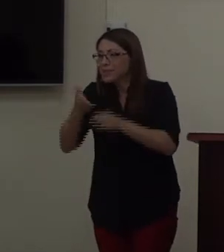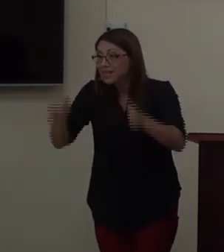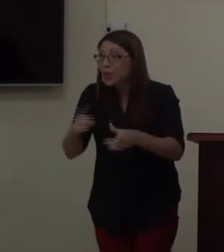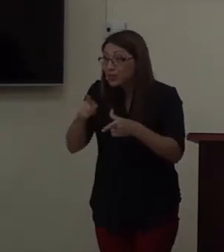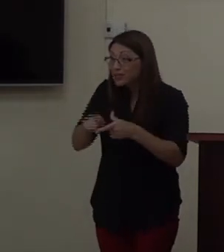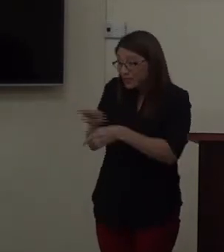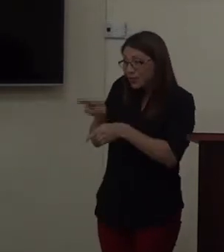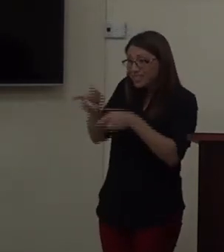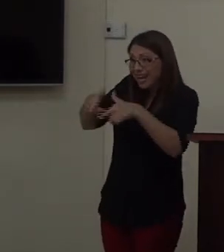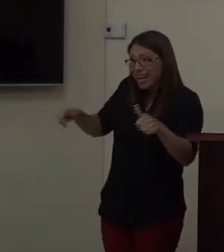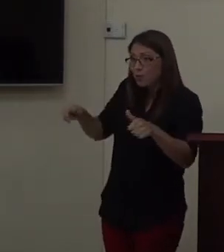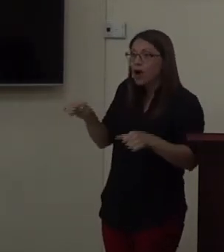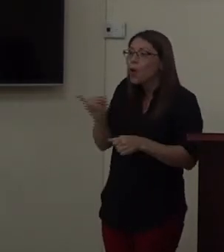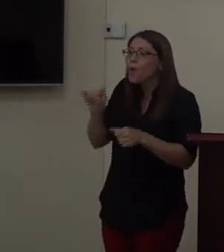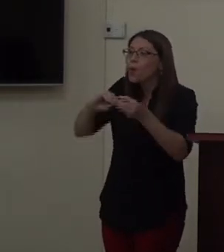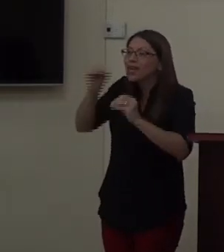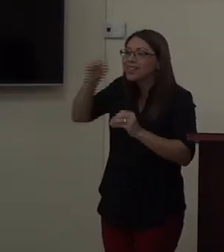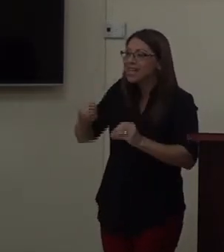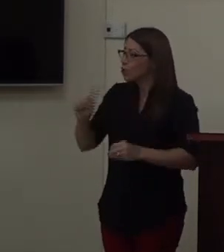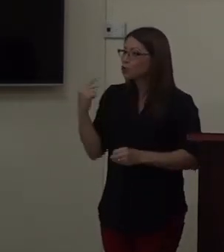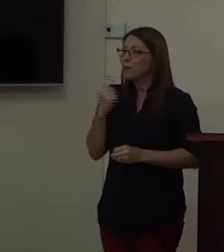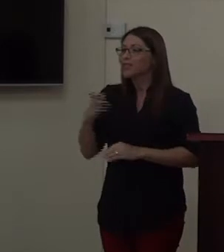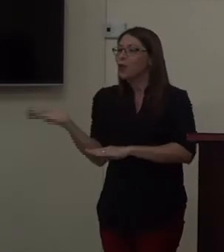sí son, no son solo campesinos, pero son algo más.